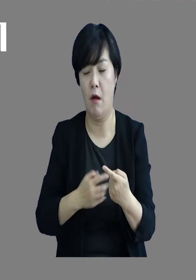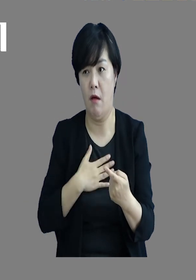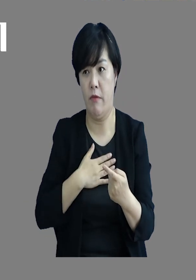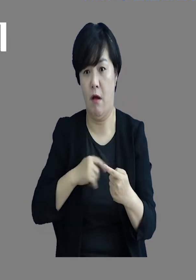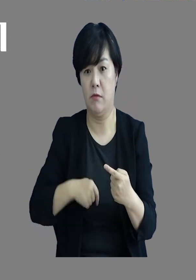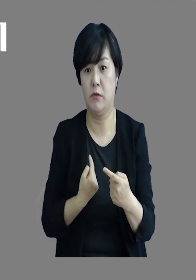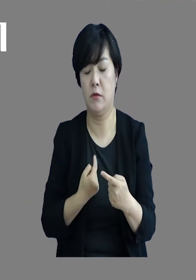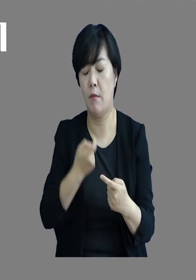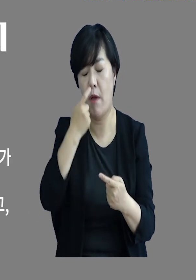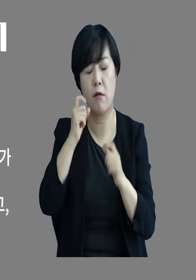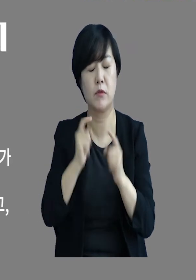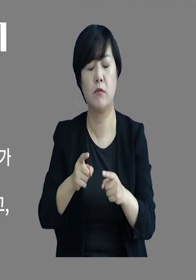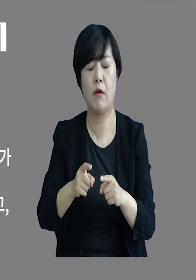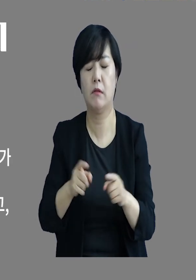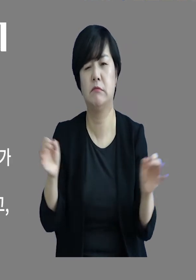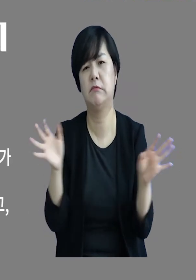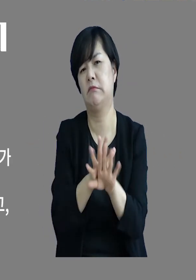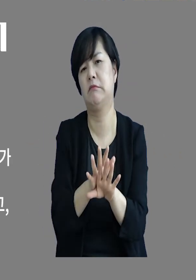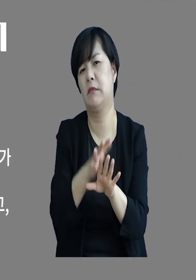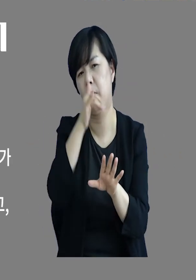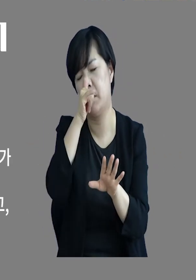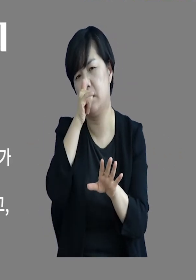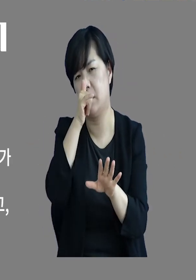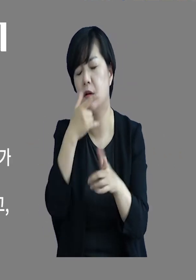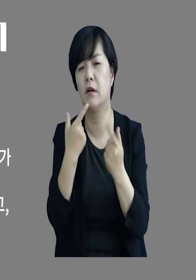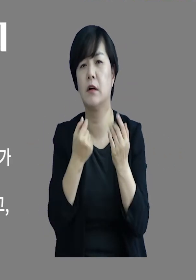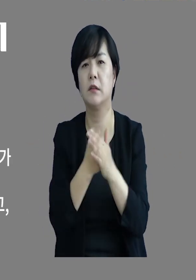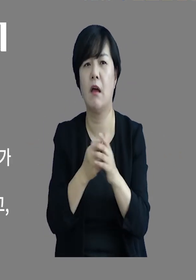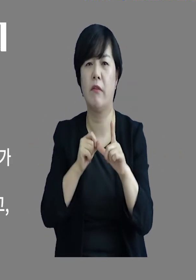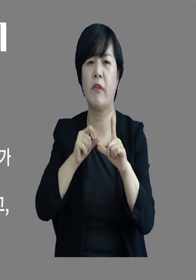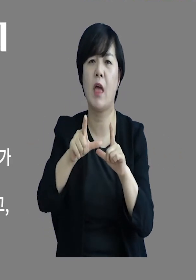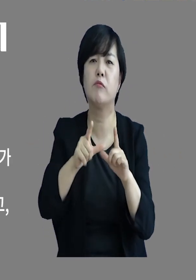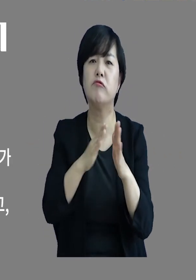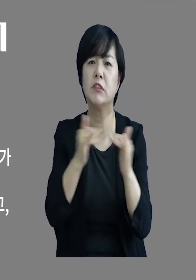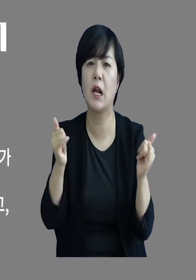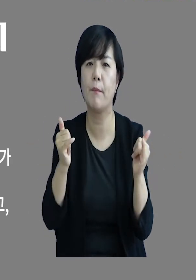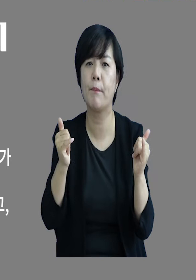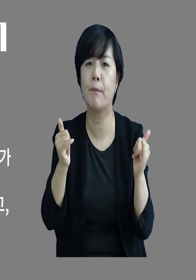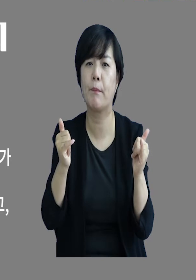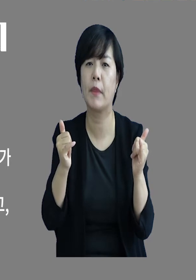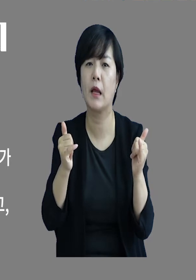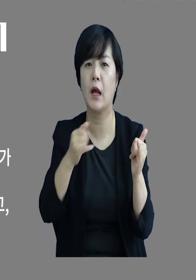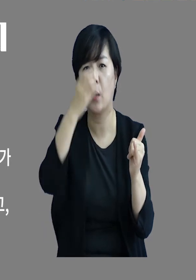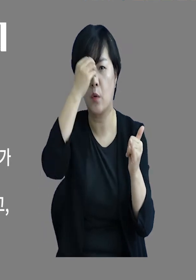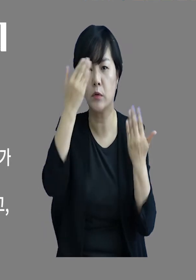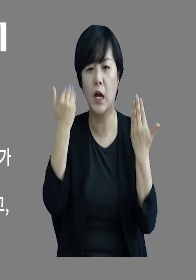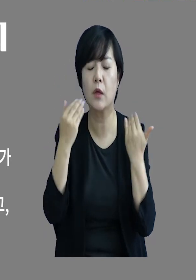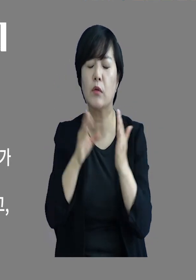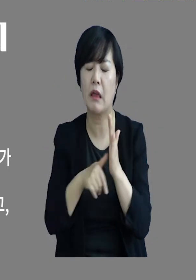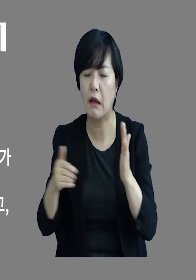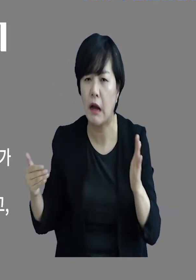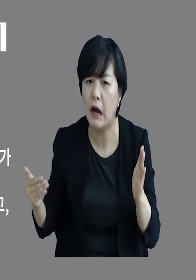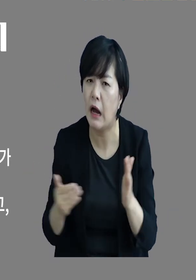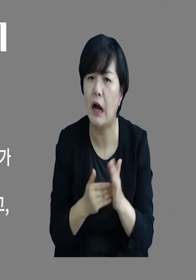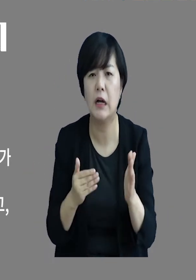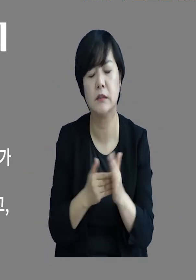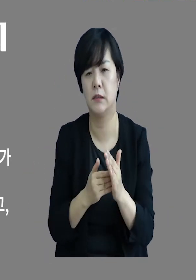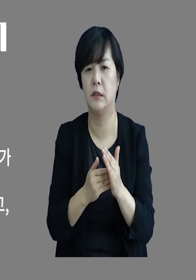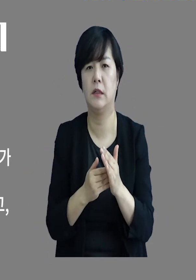배우고 익힐 수 있는 기회를 다 잃어버리는 거죠. 그러다 보니까 대부분의 경우가 고등학교